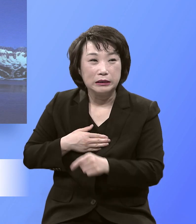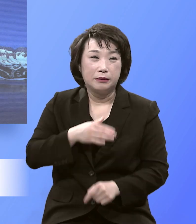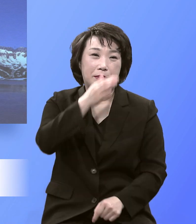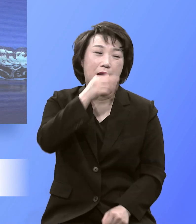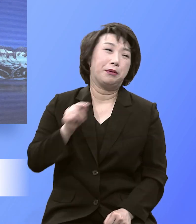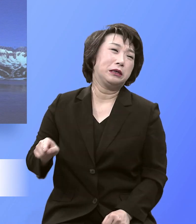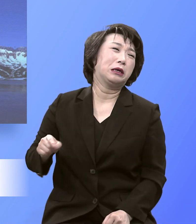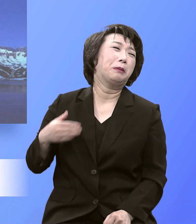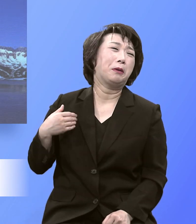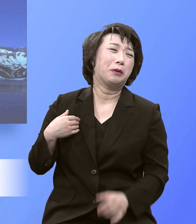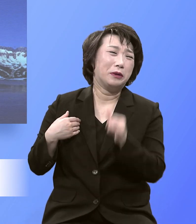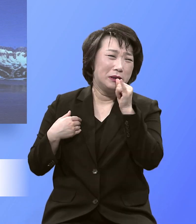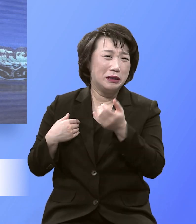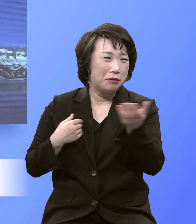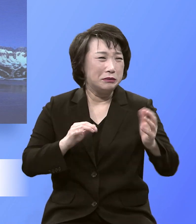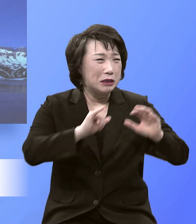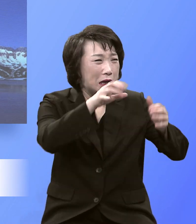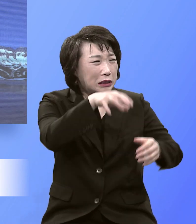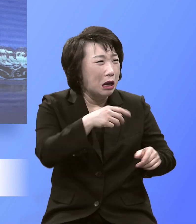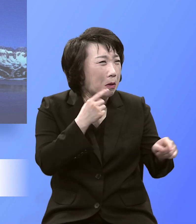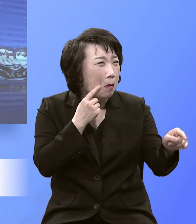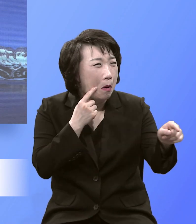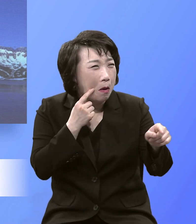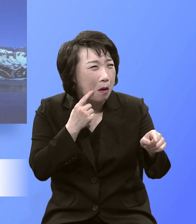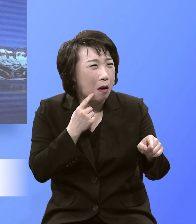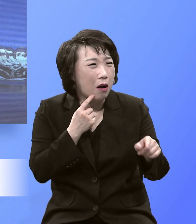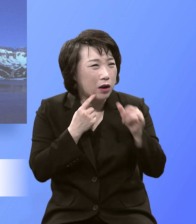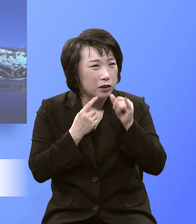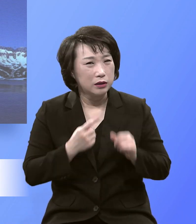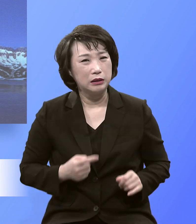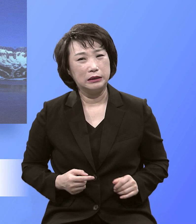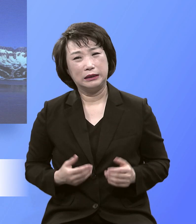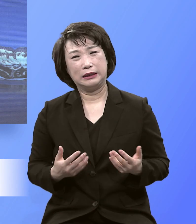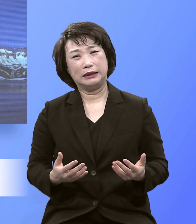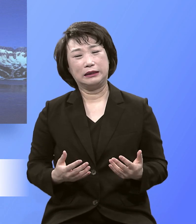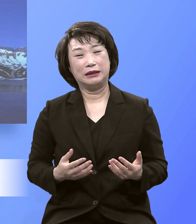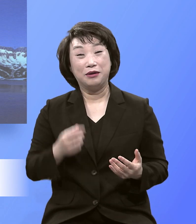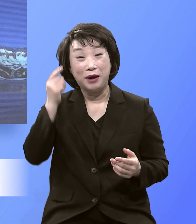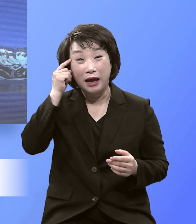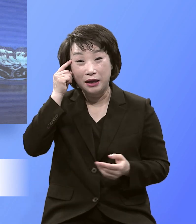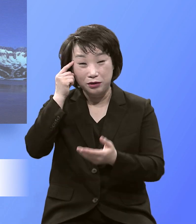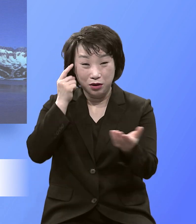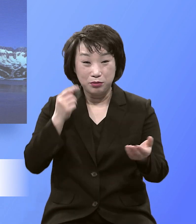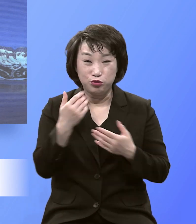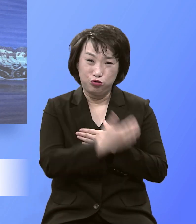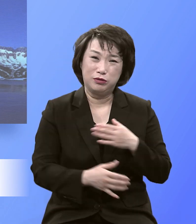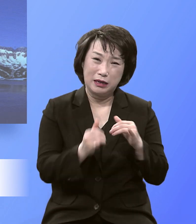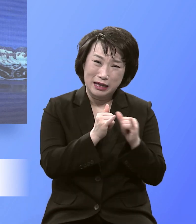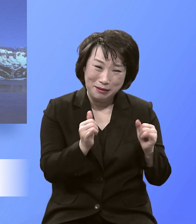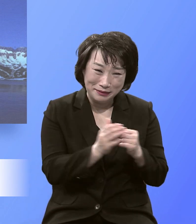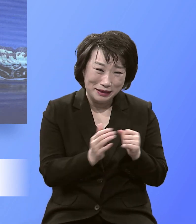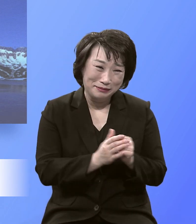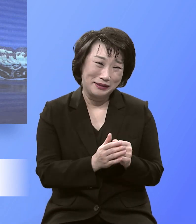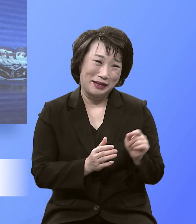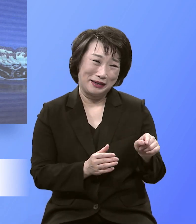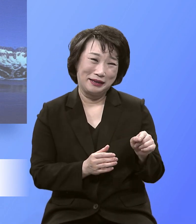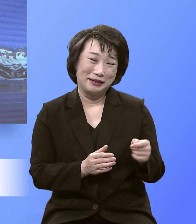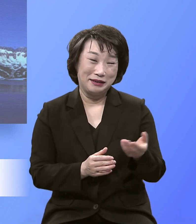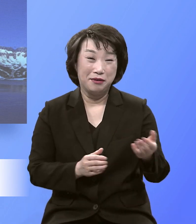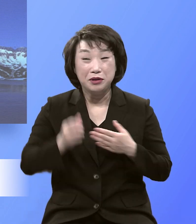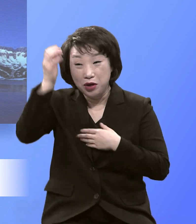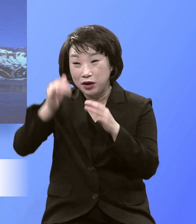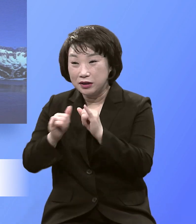등신이 이것도 모르고 세상에 왜 그러냐? 육의 사람이라 그래.